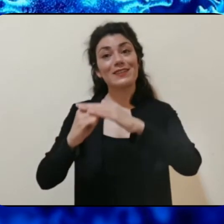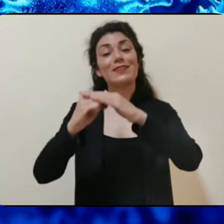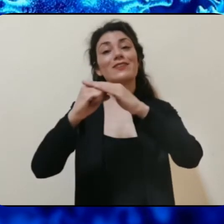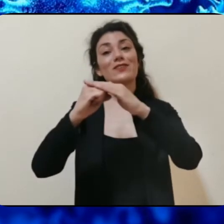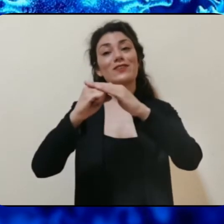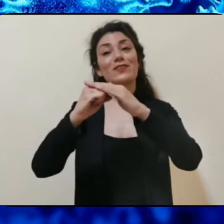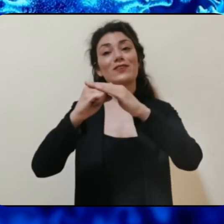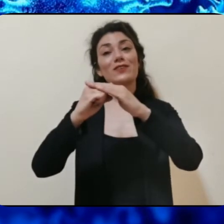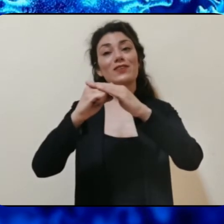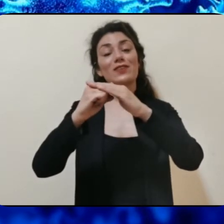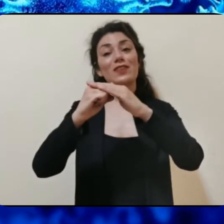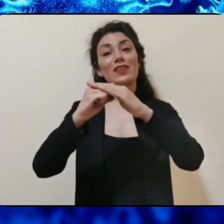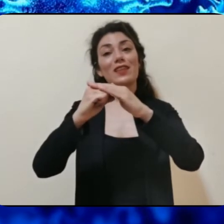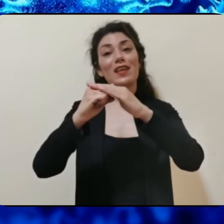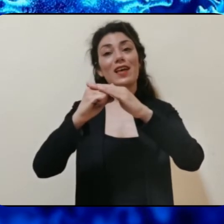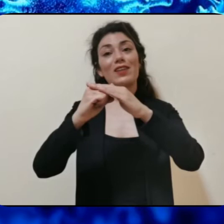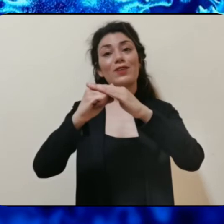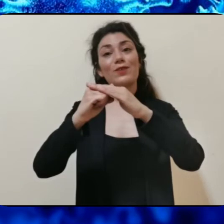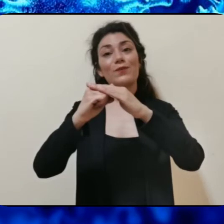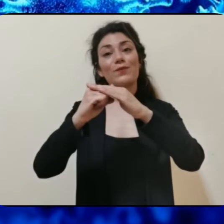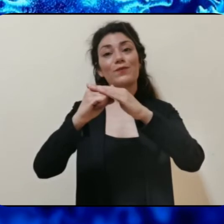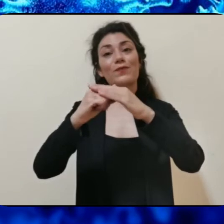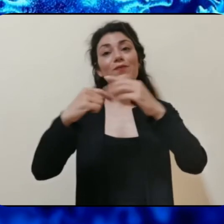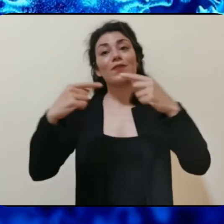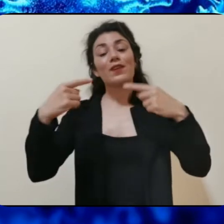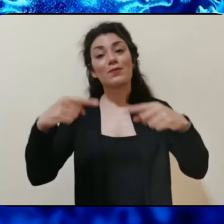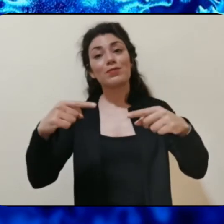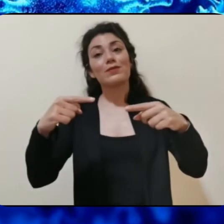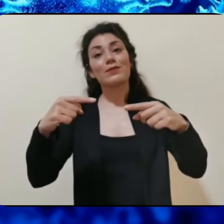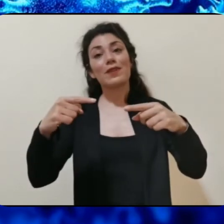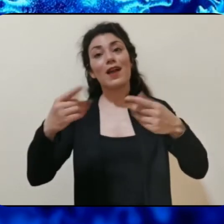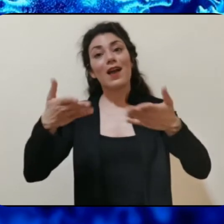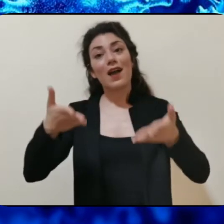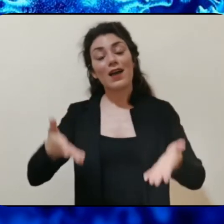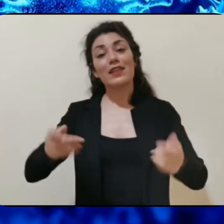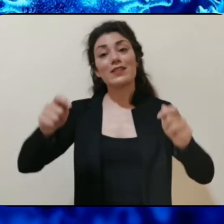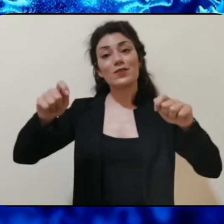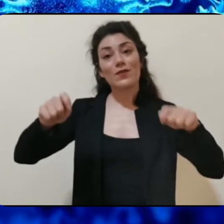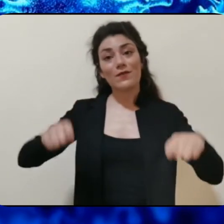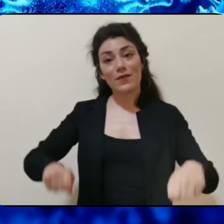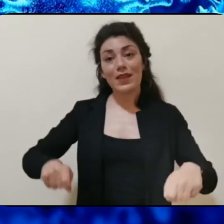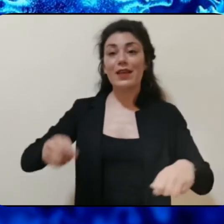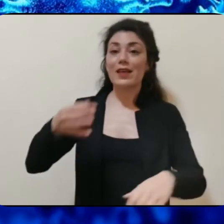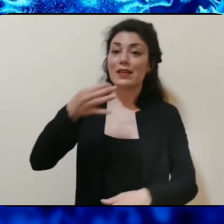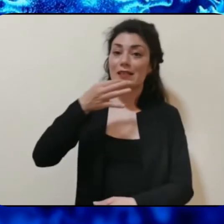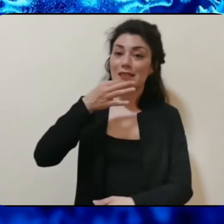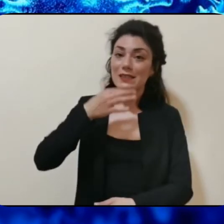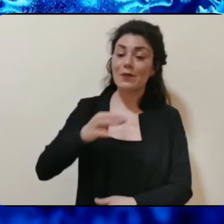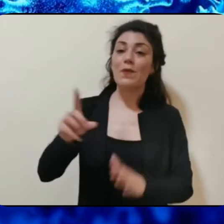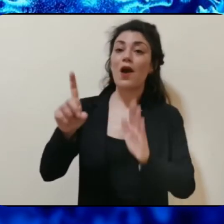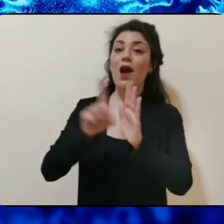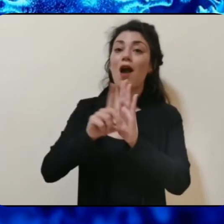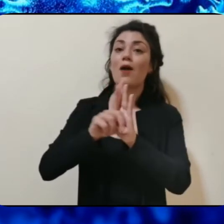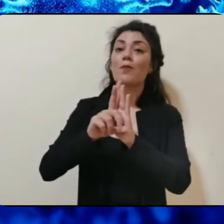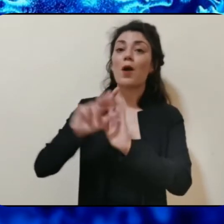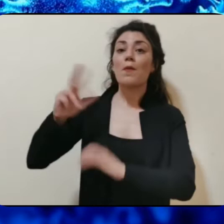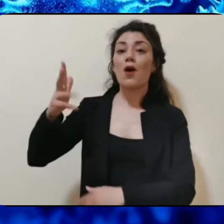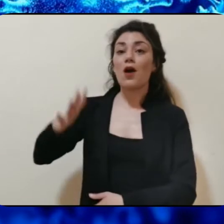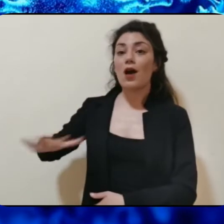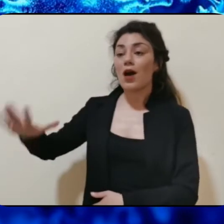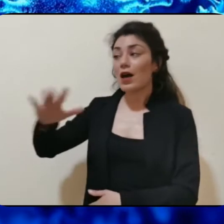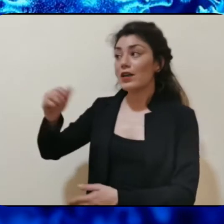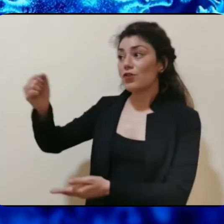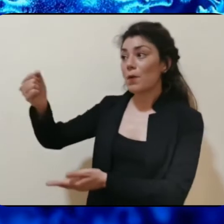Che vengono ad essere un'applicazione appunto di una delibera della